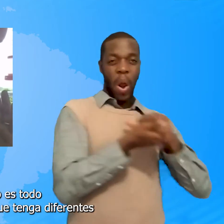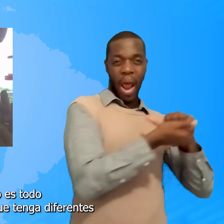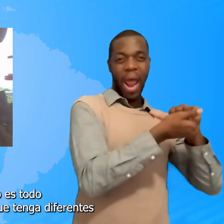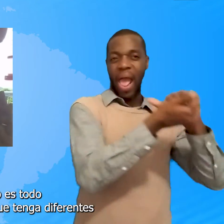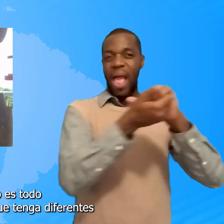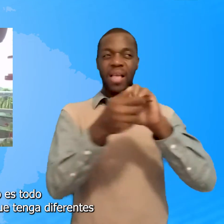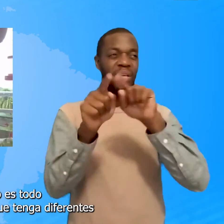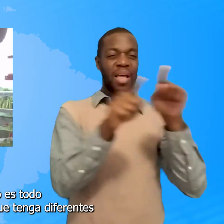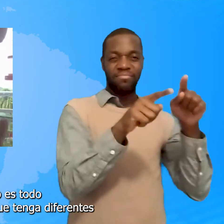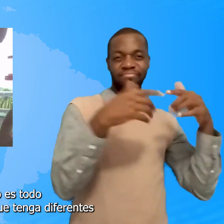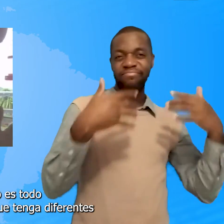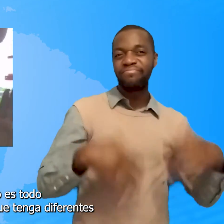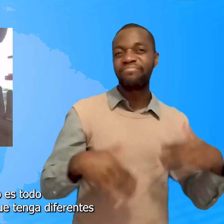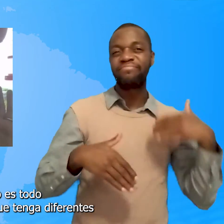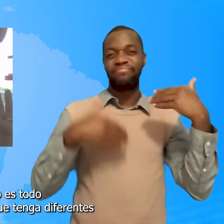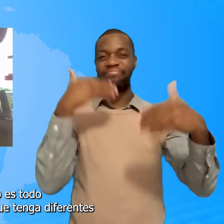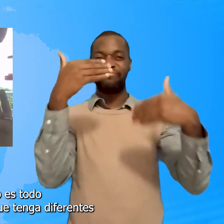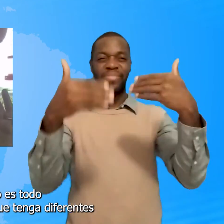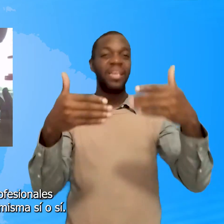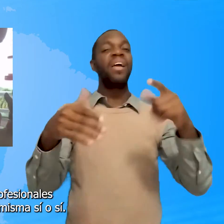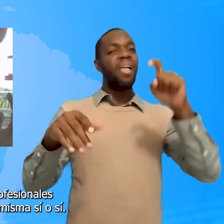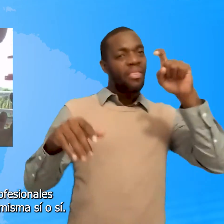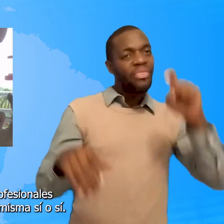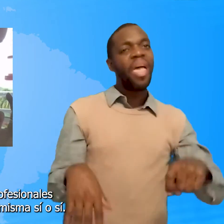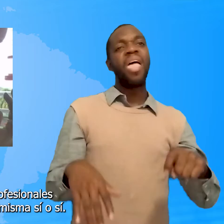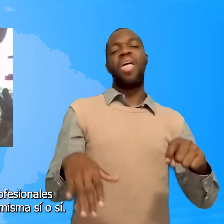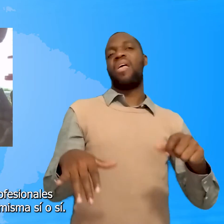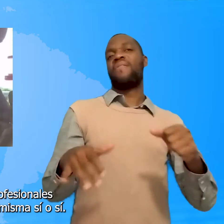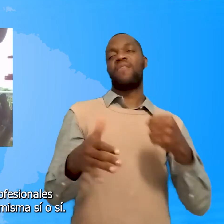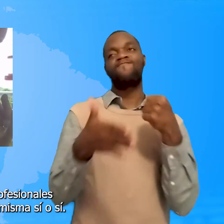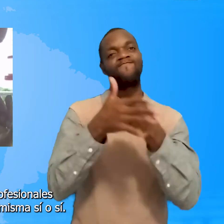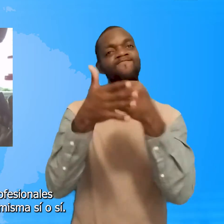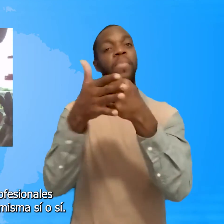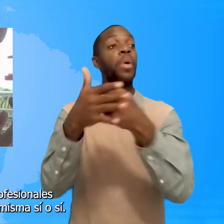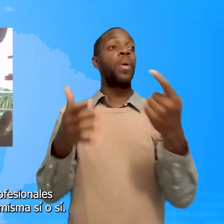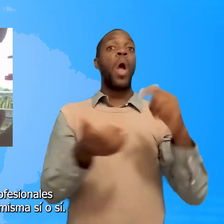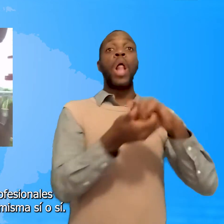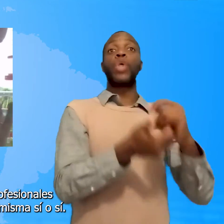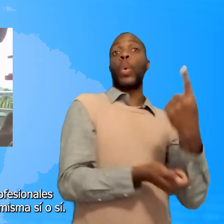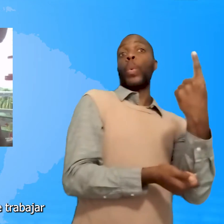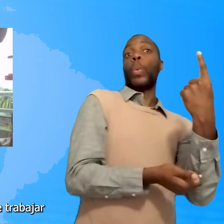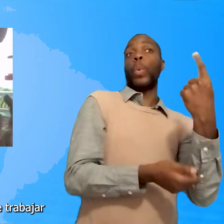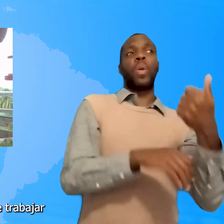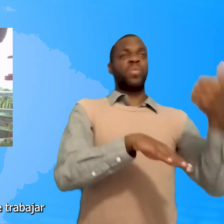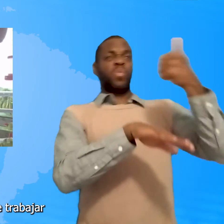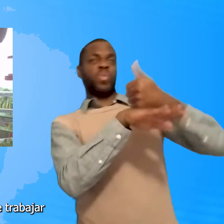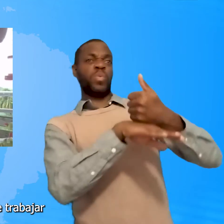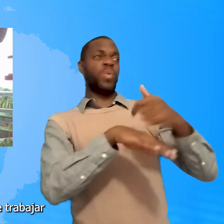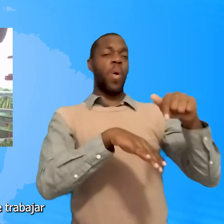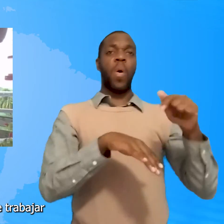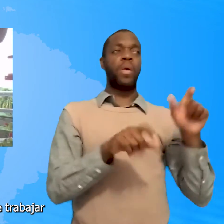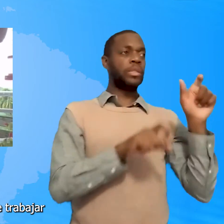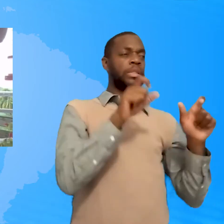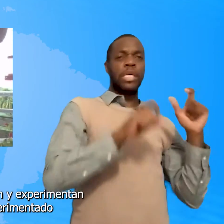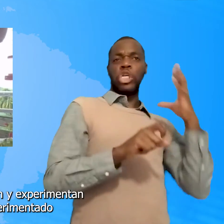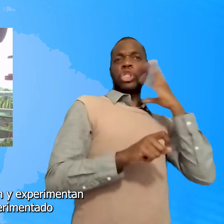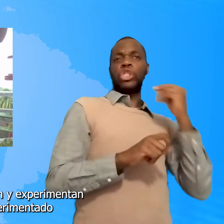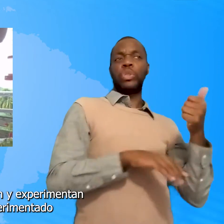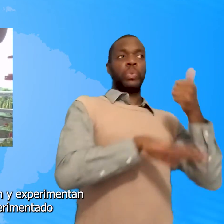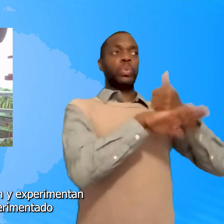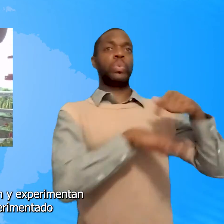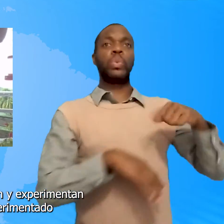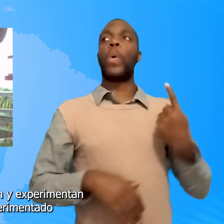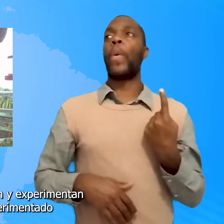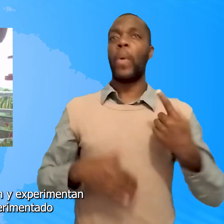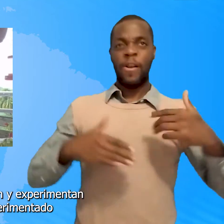organización tampoco es todóloga, por más que tenga diferentes tipos de profesionales dentro de la misma, ¿no? Sí o sí tiene que trabajar